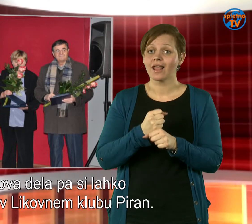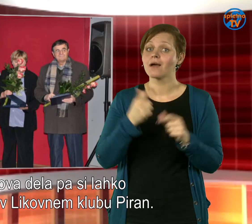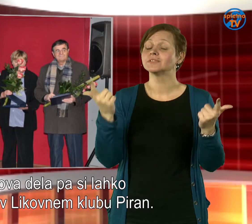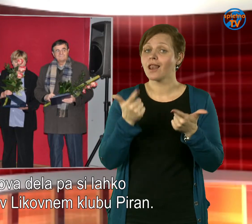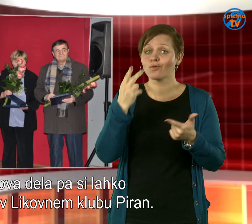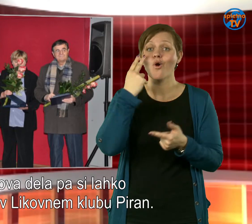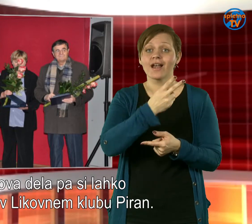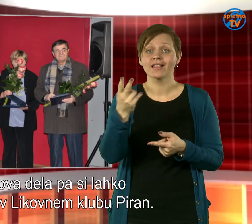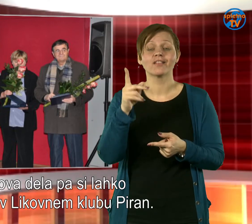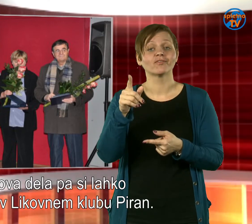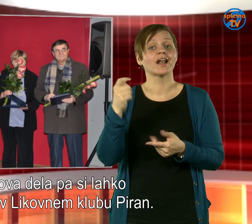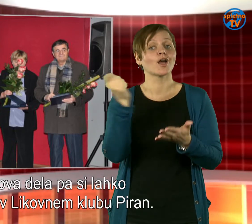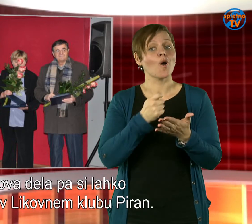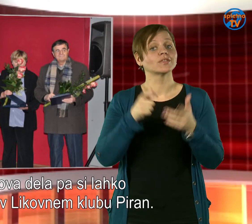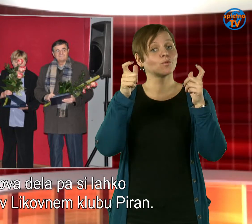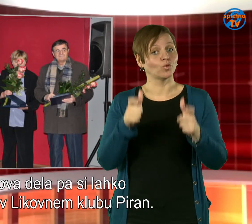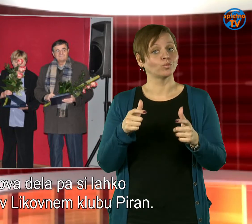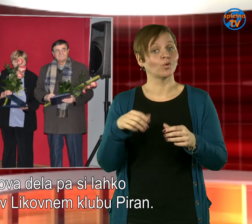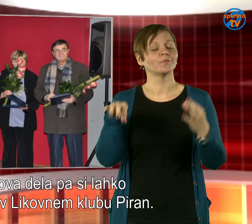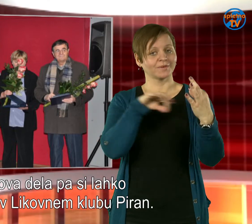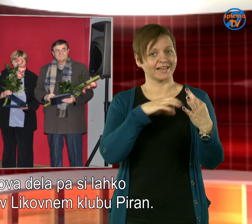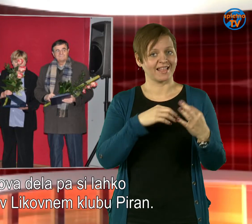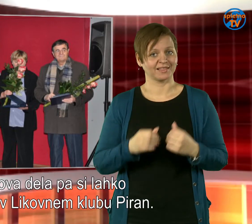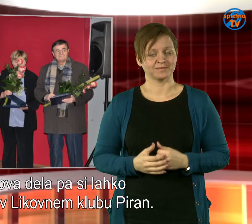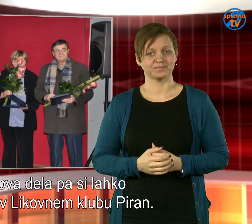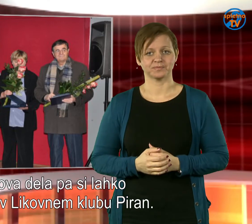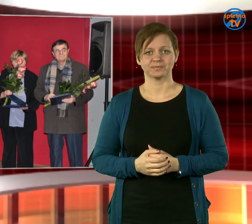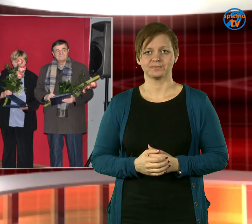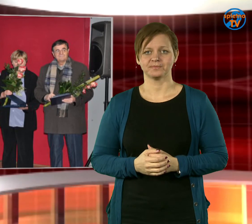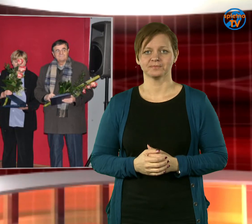Njegova dela pa si lahko ogledate v likovnem klubu Piran.